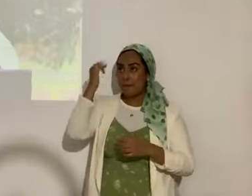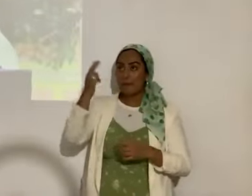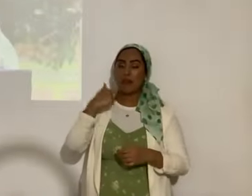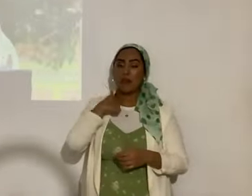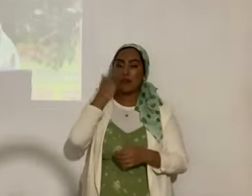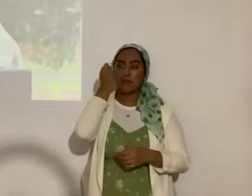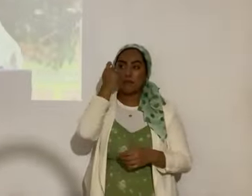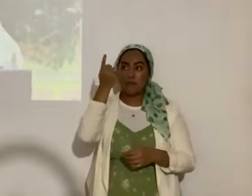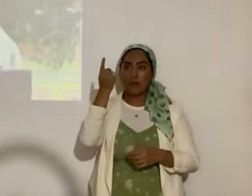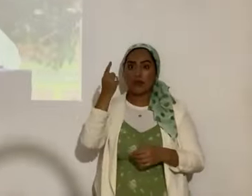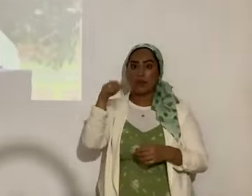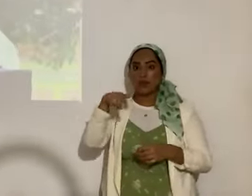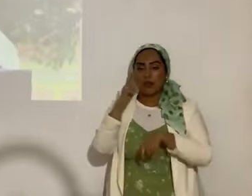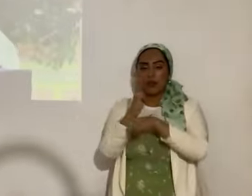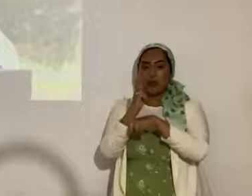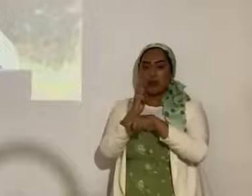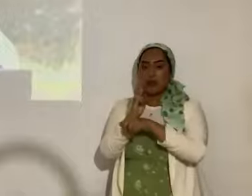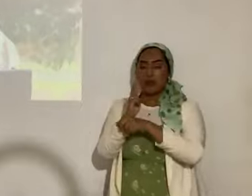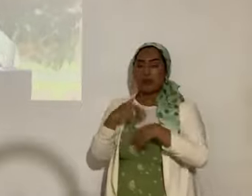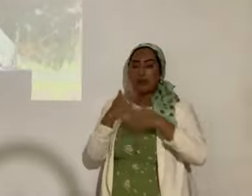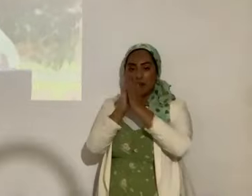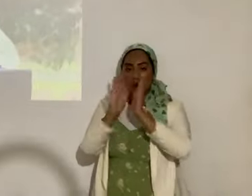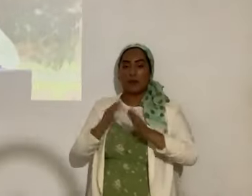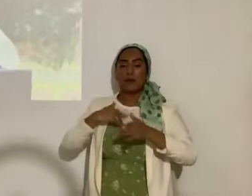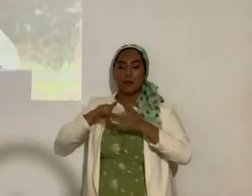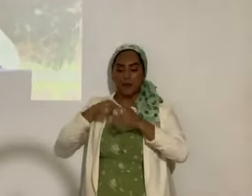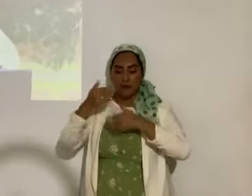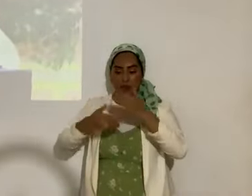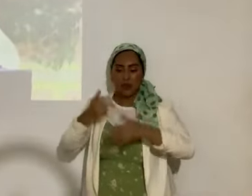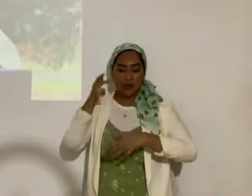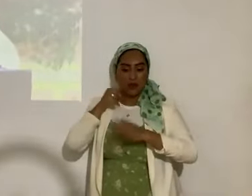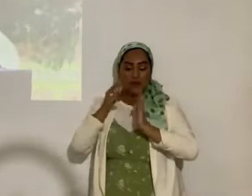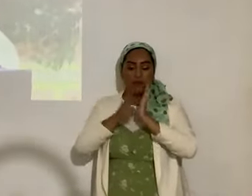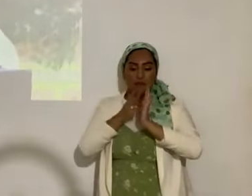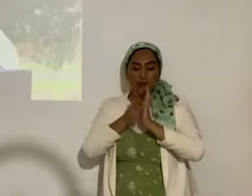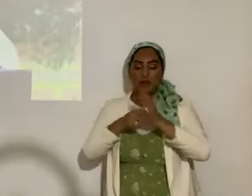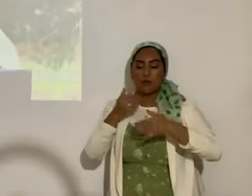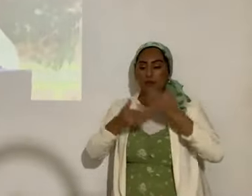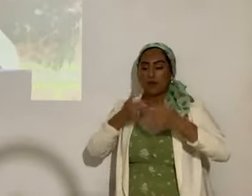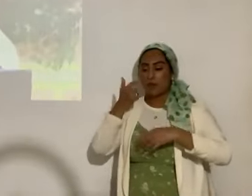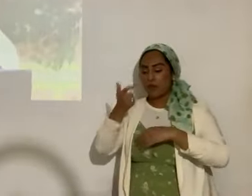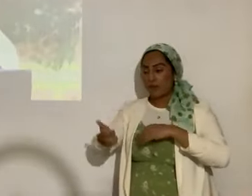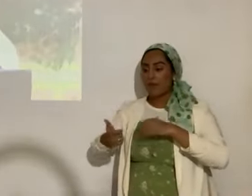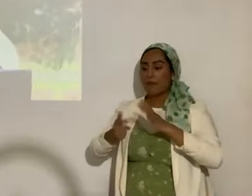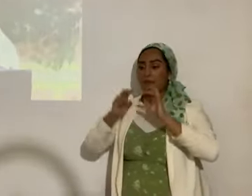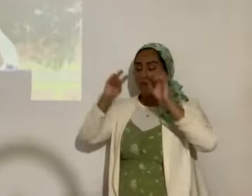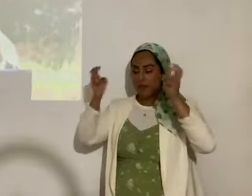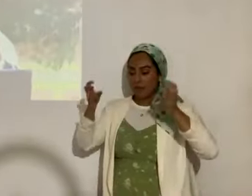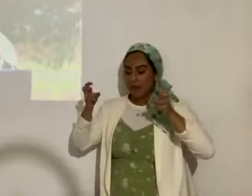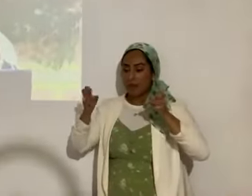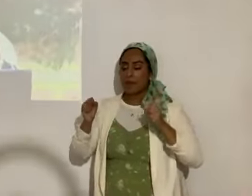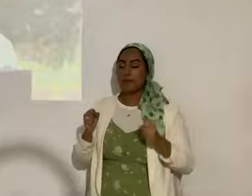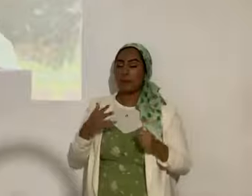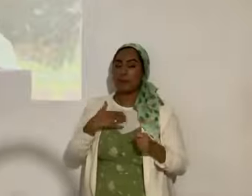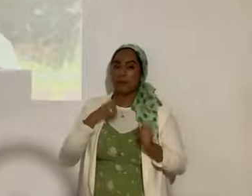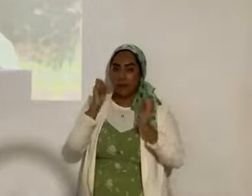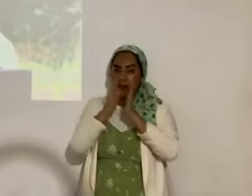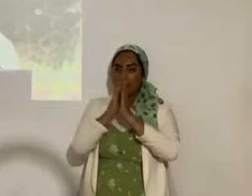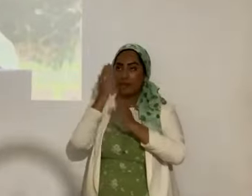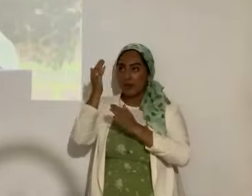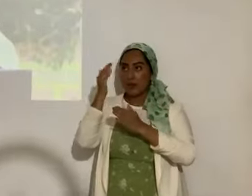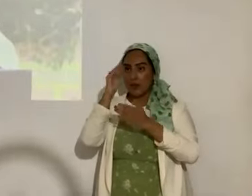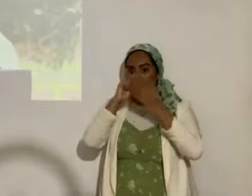voy conocí la congregación gozo y paz empecé a escuchar videos empecé a ver videos a escuchar mis canciones y le pedí